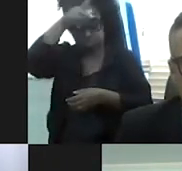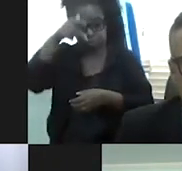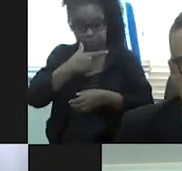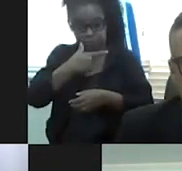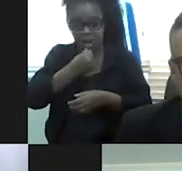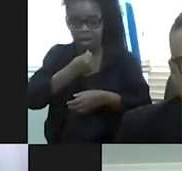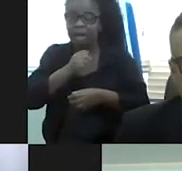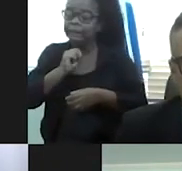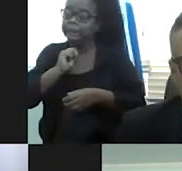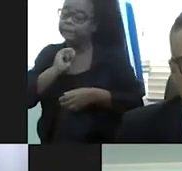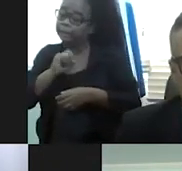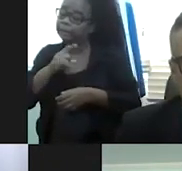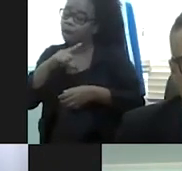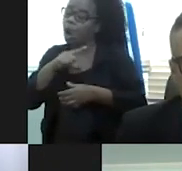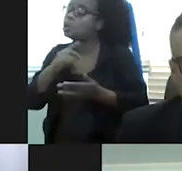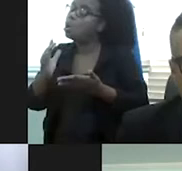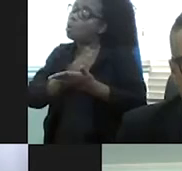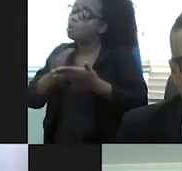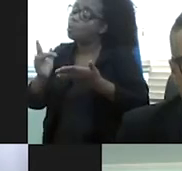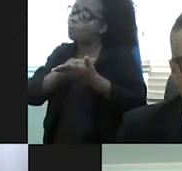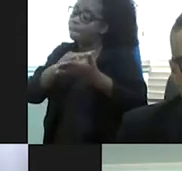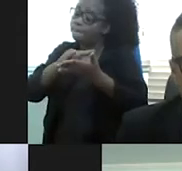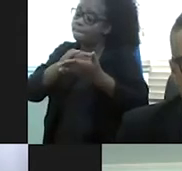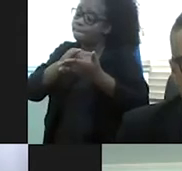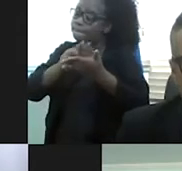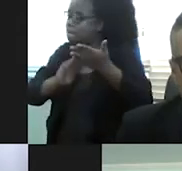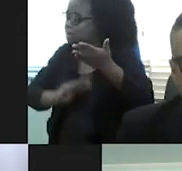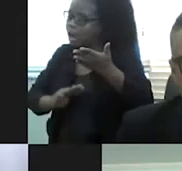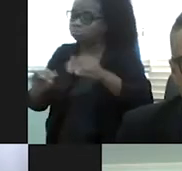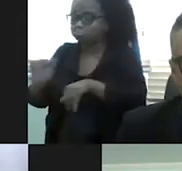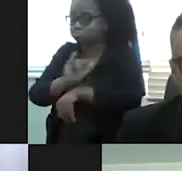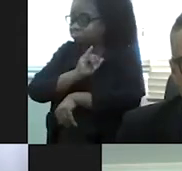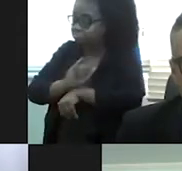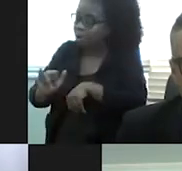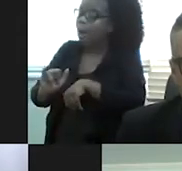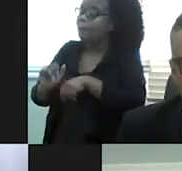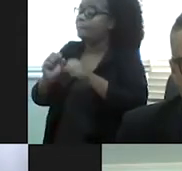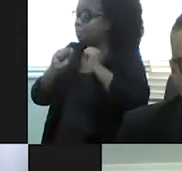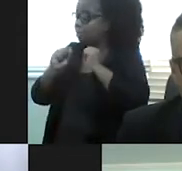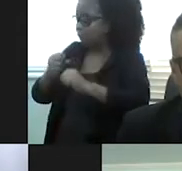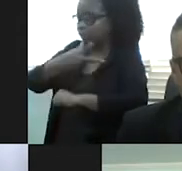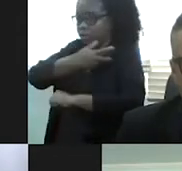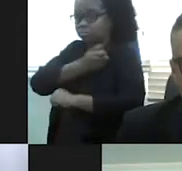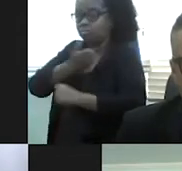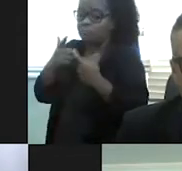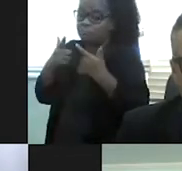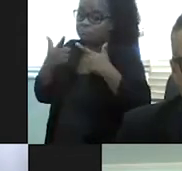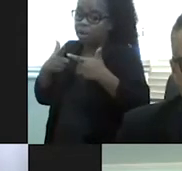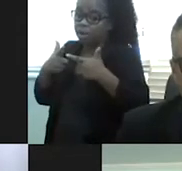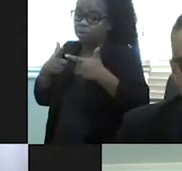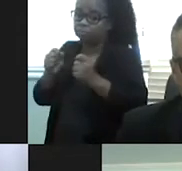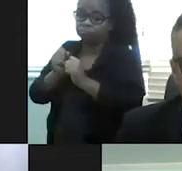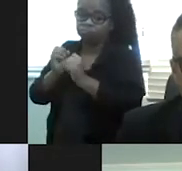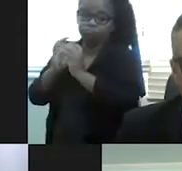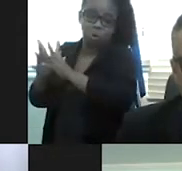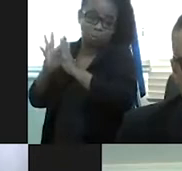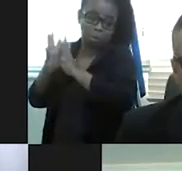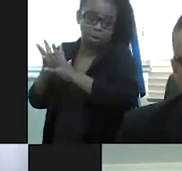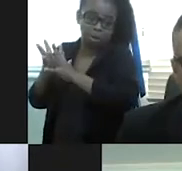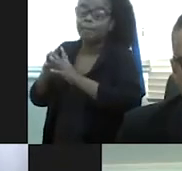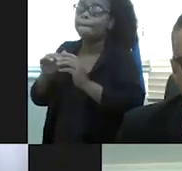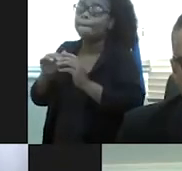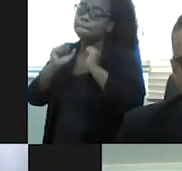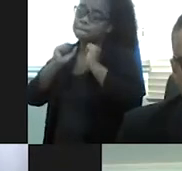método para vacinar que não tem aglomeração, que eles falem com o prefeito. E eu também